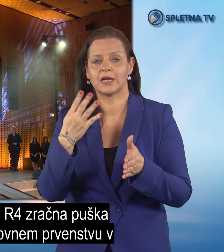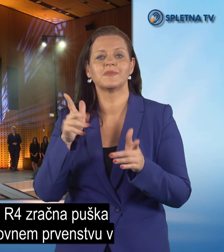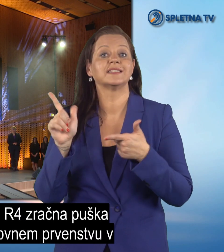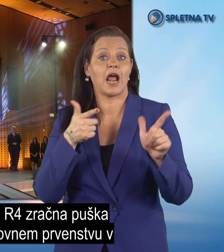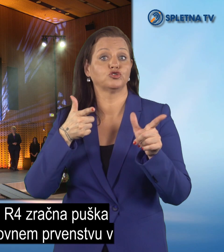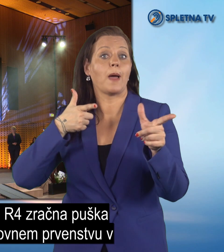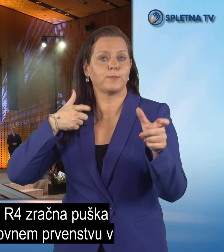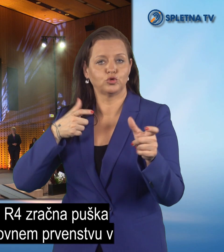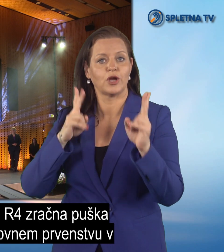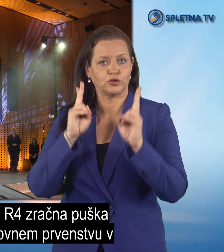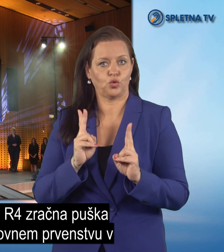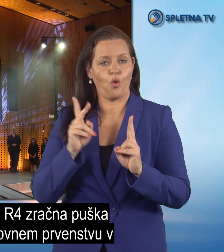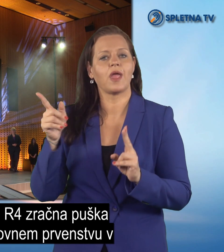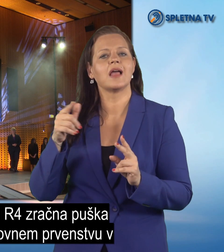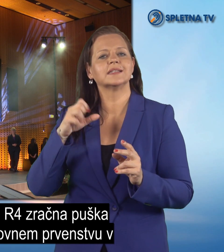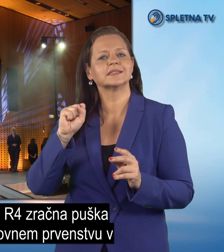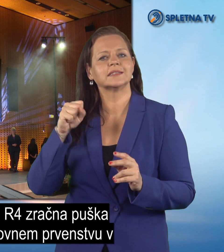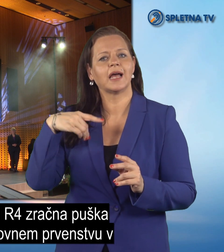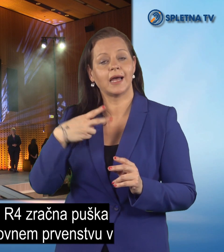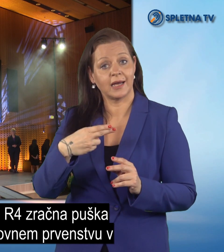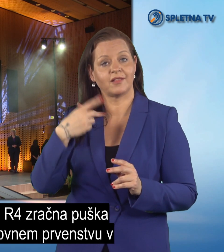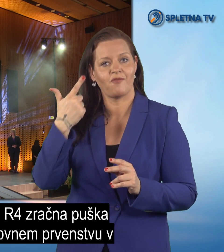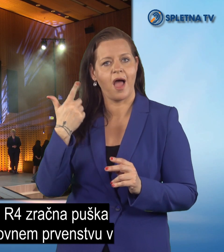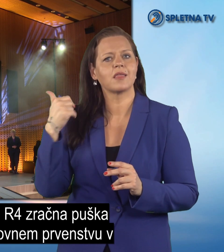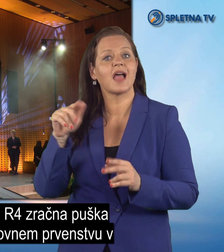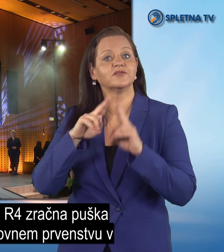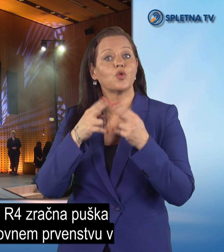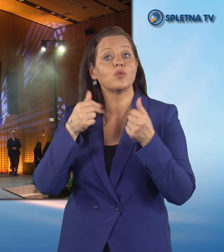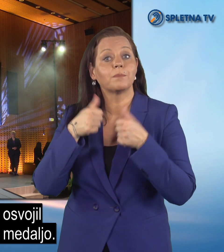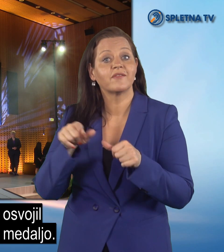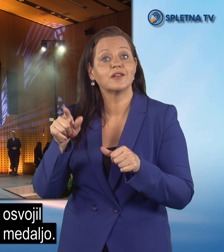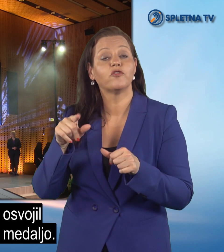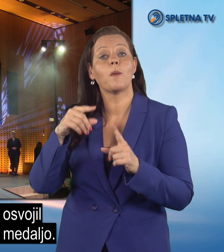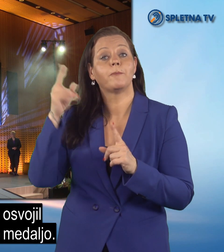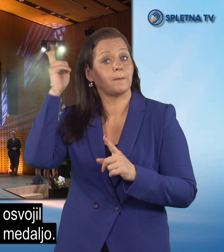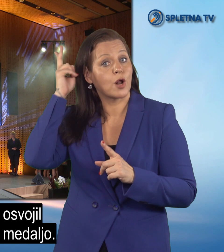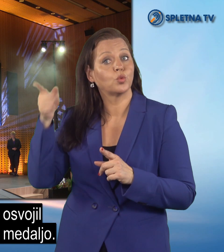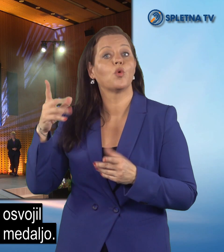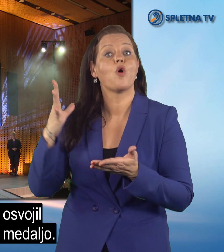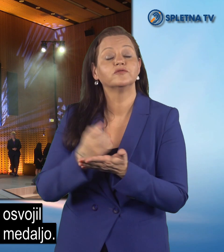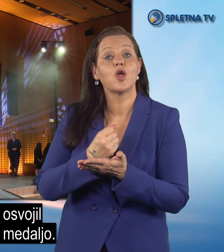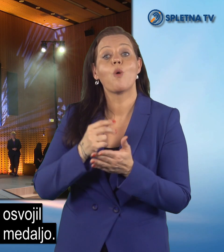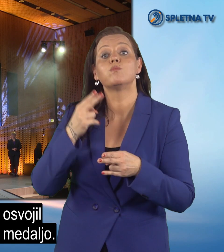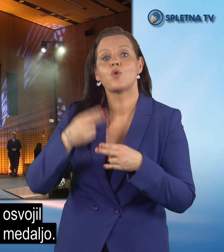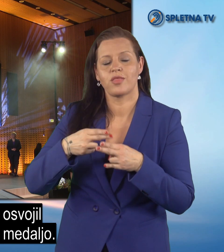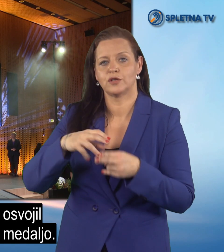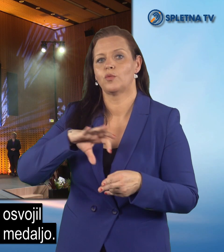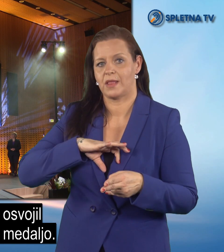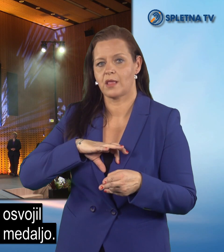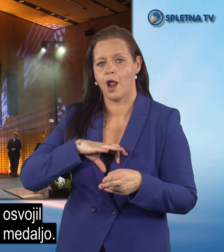R4 zračna puška stoje SH2 na svetovnem prvenstvu v Peruju osvojil bronasto medaljo.